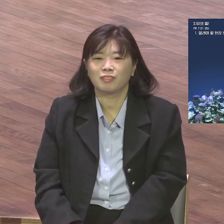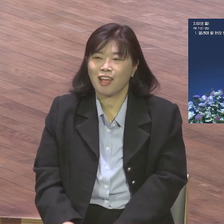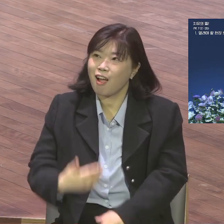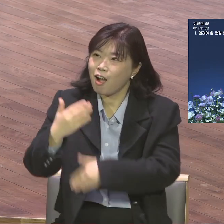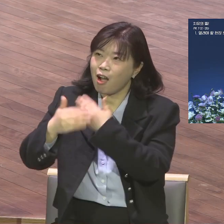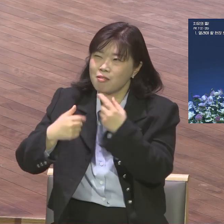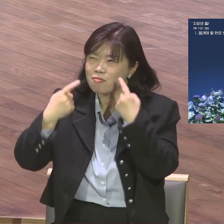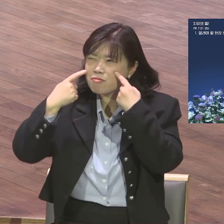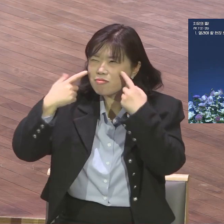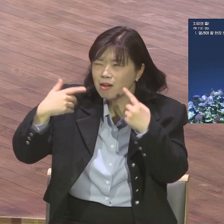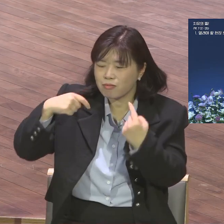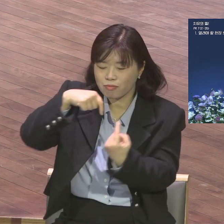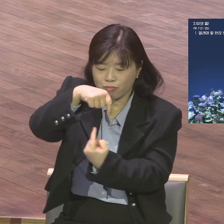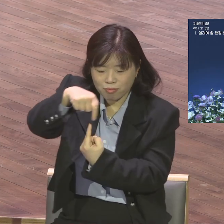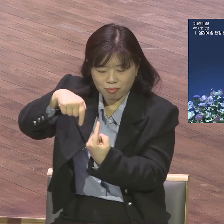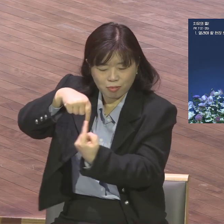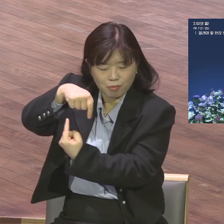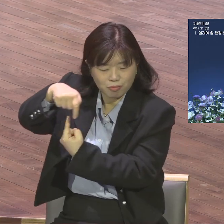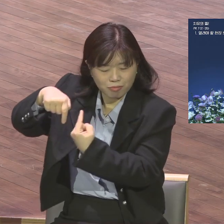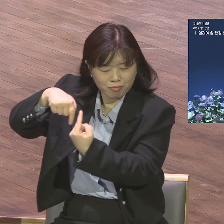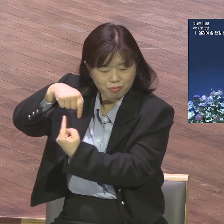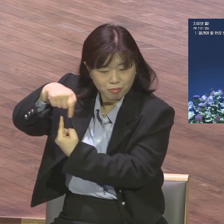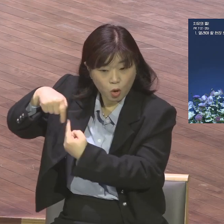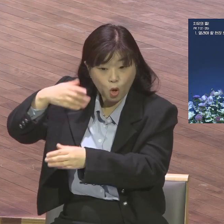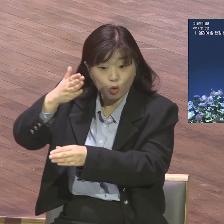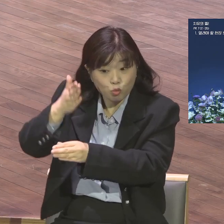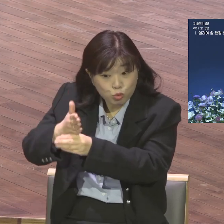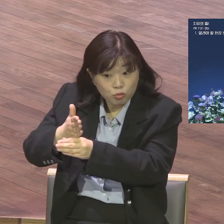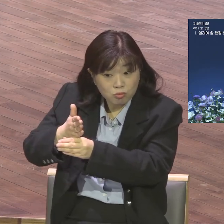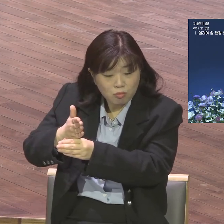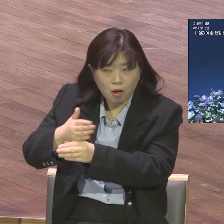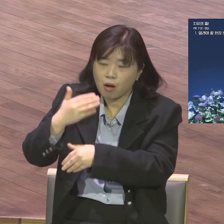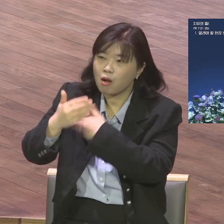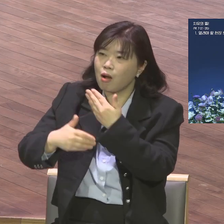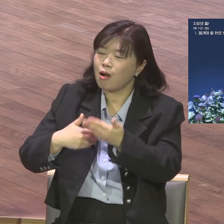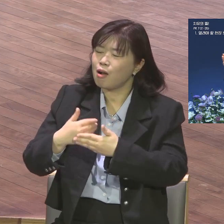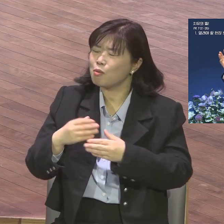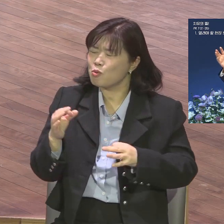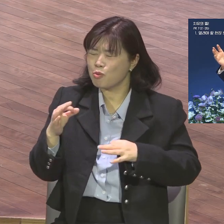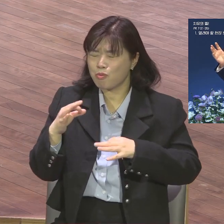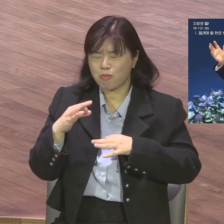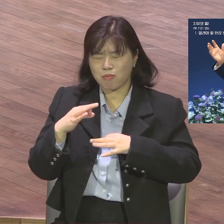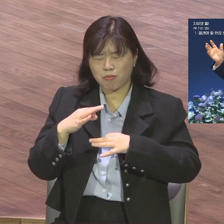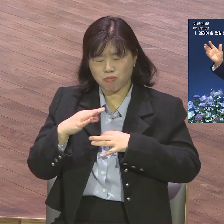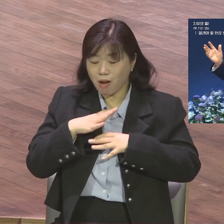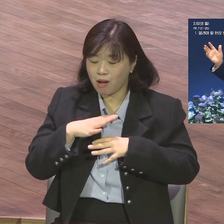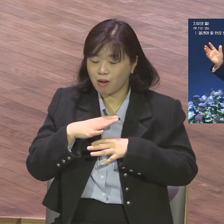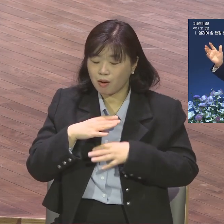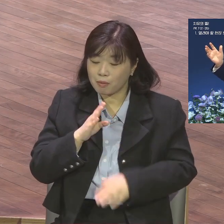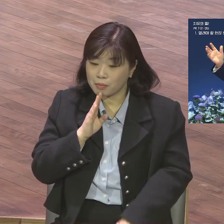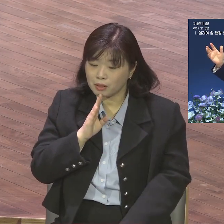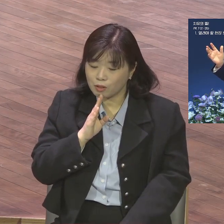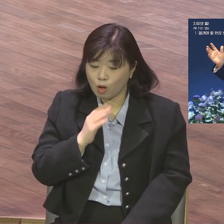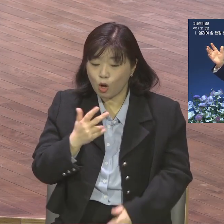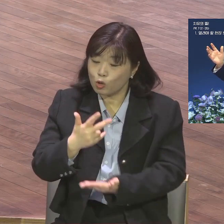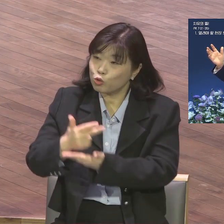운행하고 계시구나. 하나님의 놀라운 섭리를, 주 하나님 지으신 모든 세계,